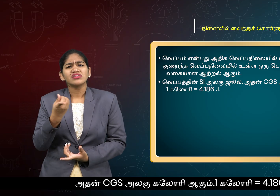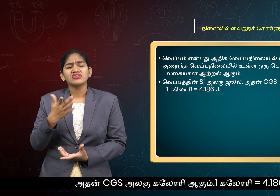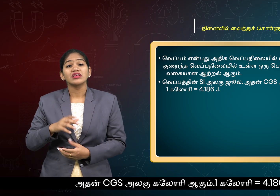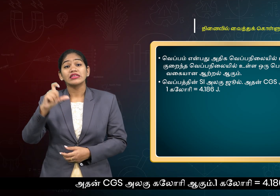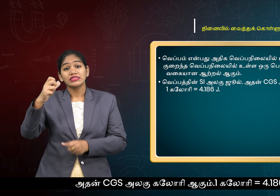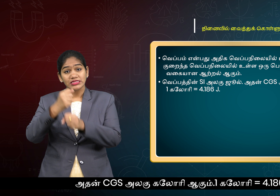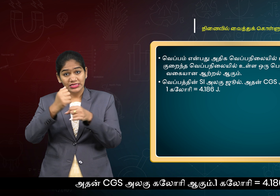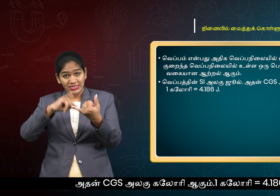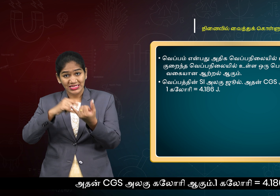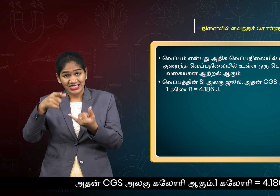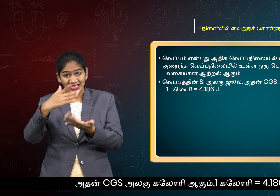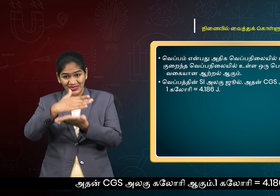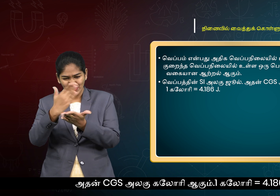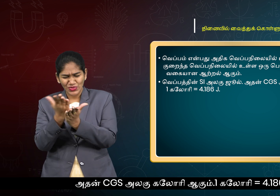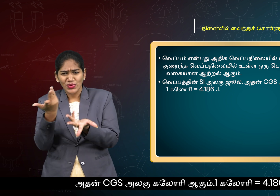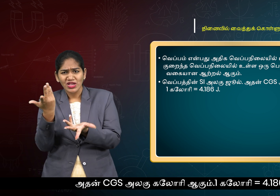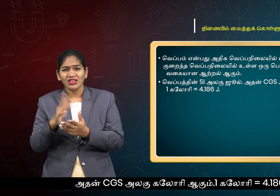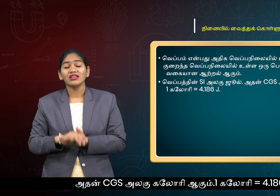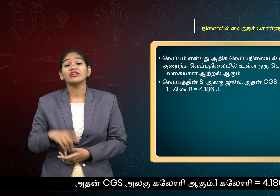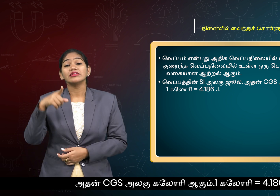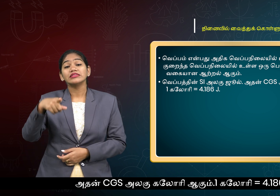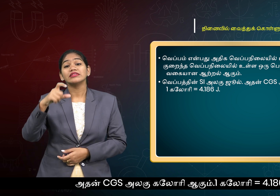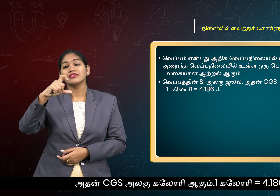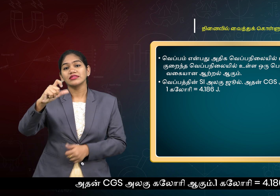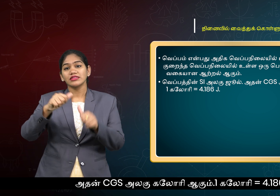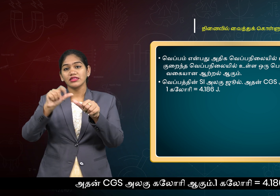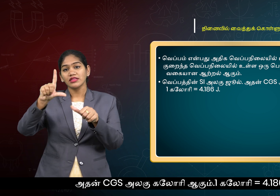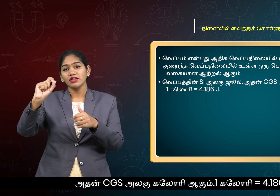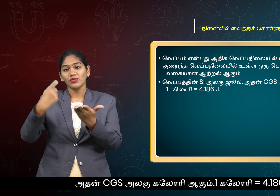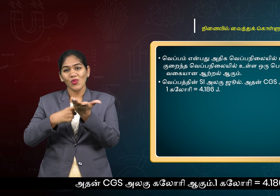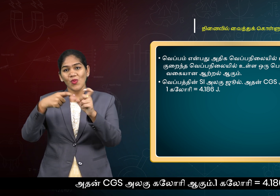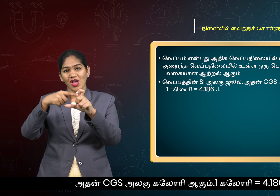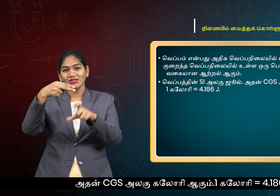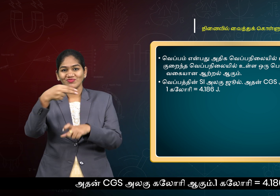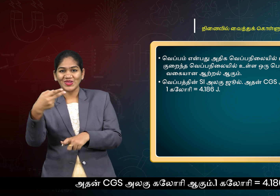அதன் CGS அலகு கலோரி ஆகும். ஒரு கலோரி ஈடு